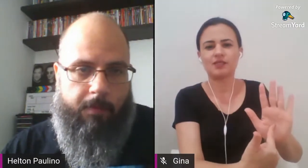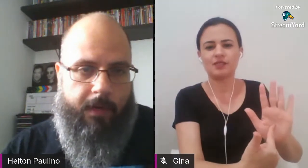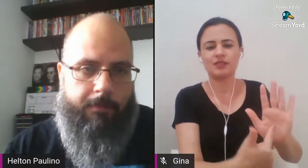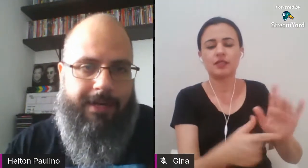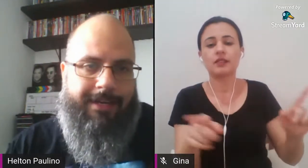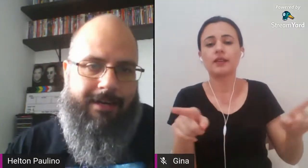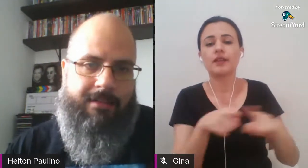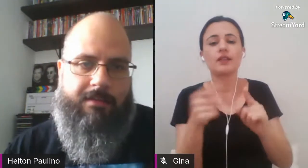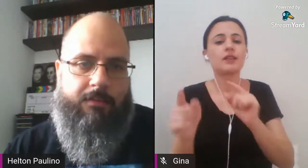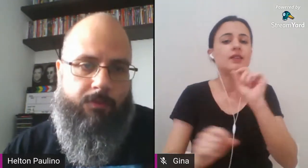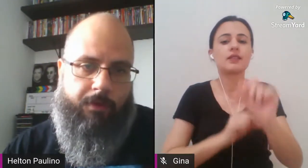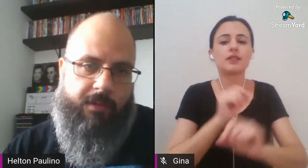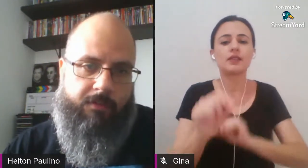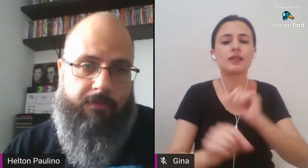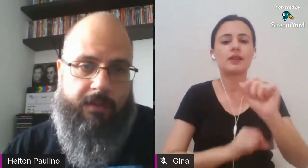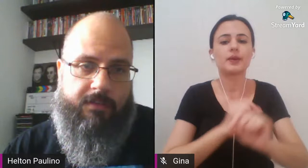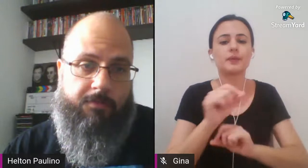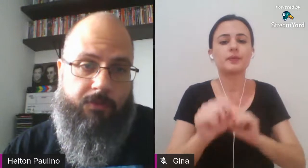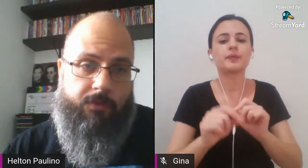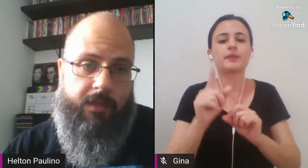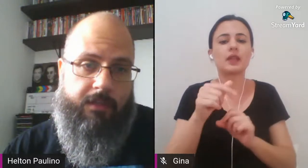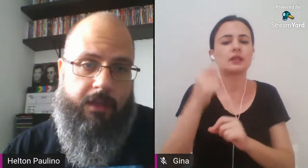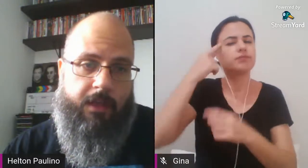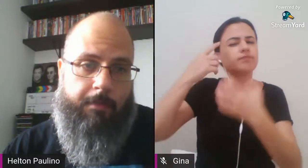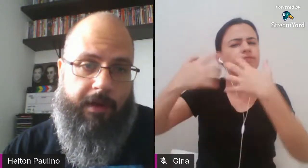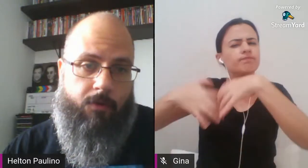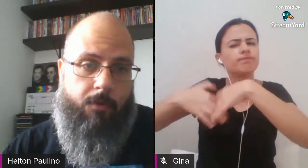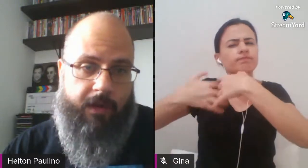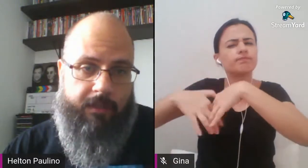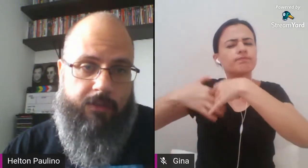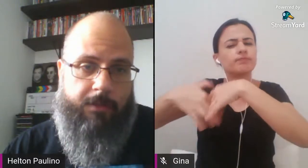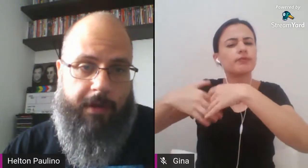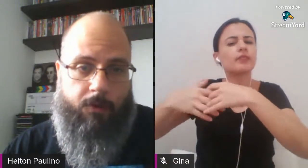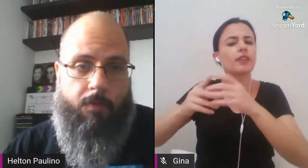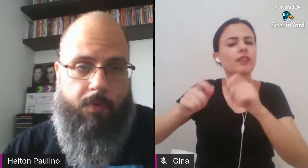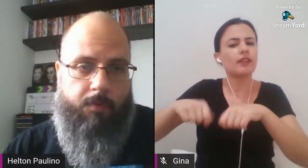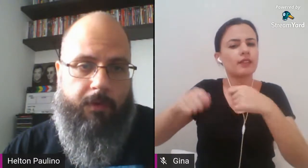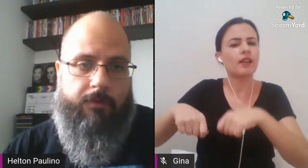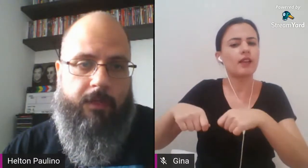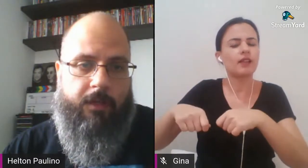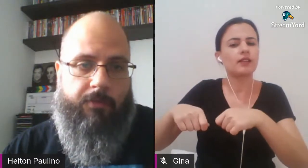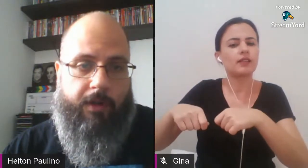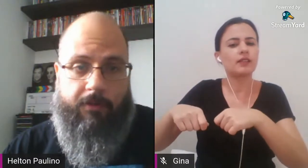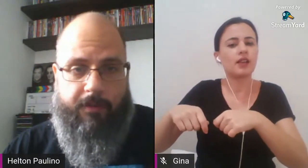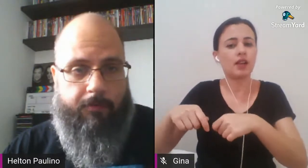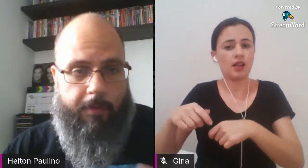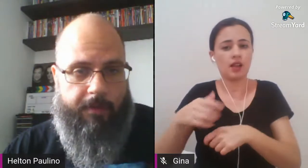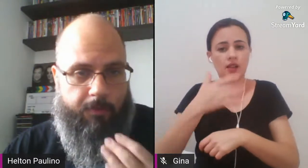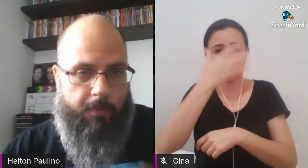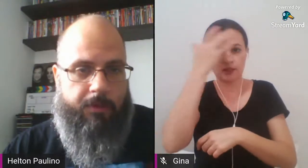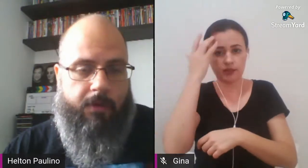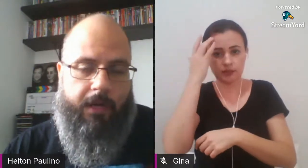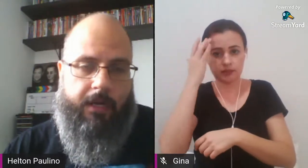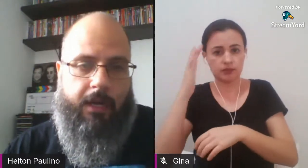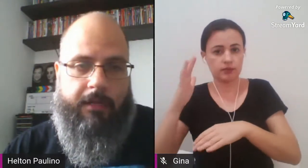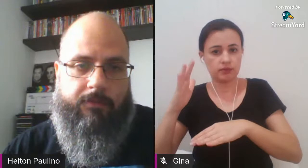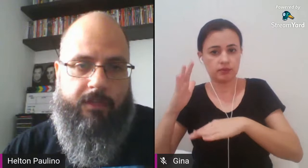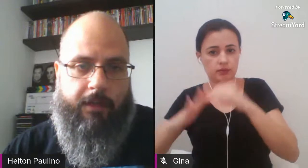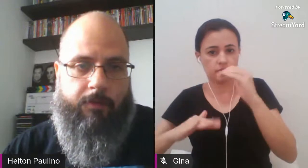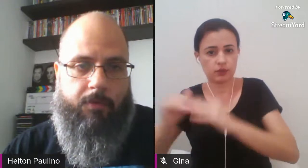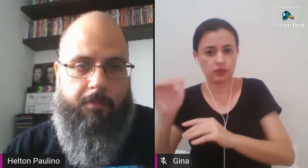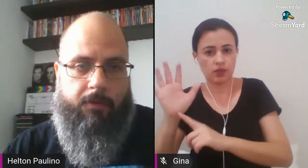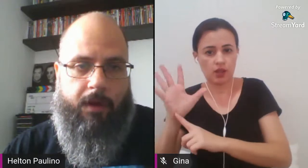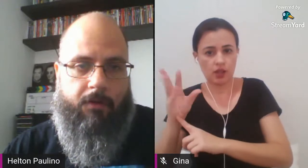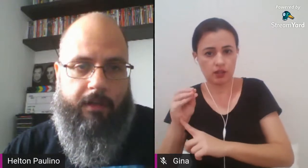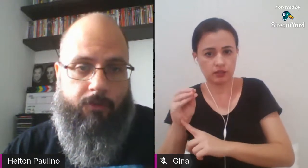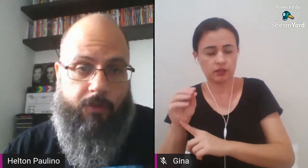E ao mesmo momento, há uma canalização de um processo reflexivo muito grande para com o artista e para com o público. Porque agora você não tem mais o público cara a cara.